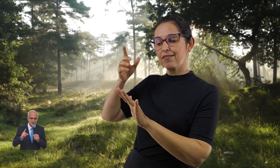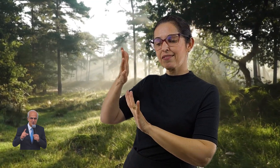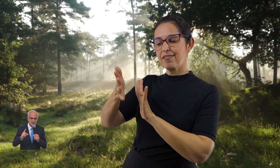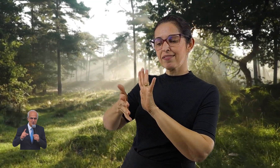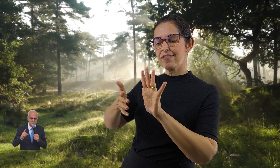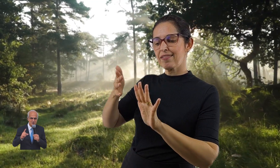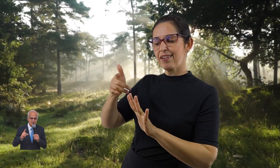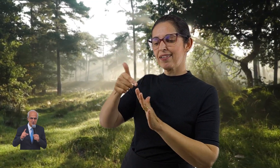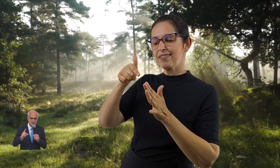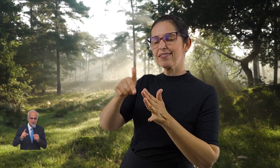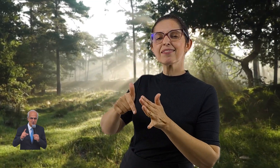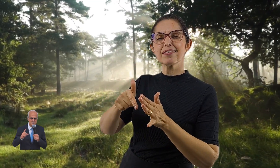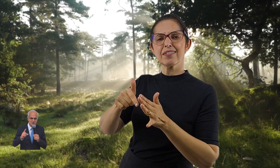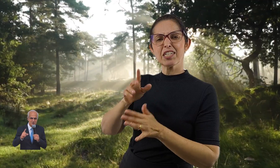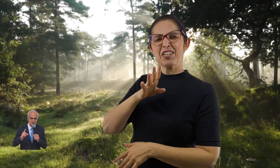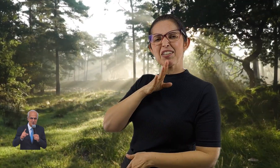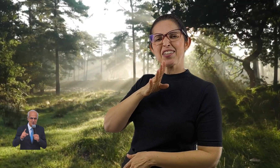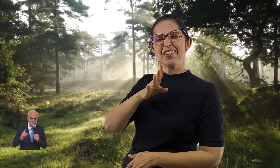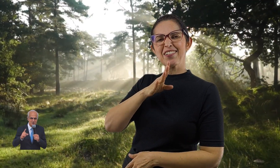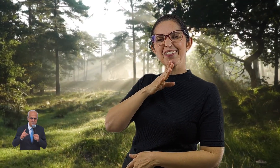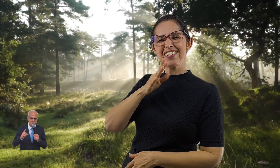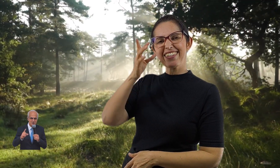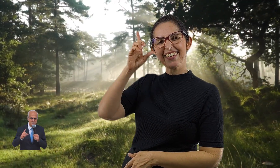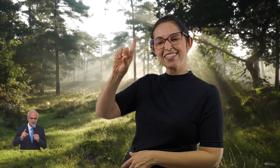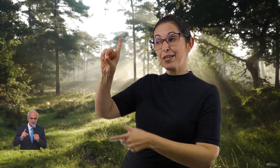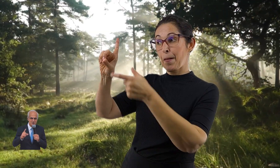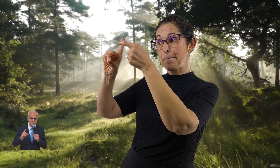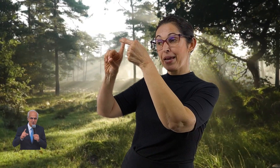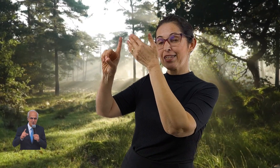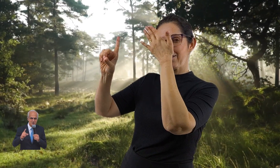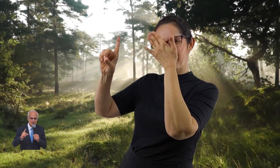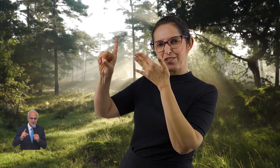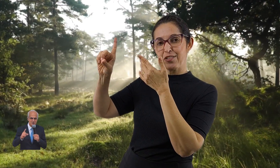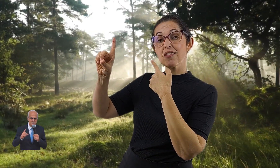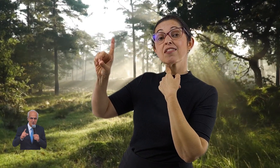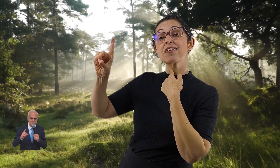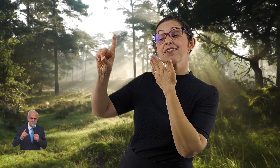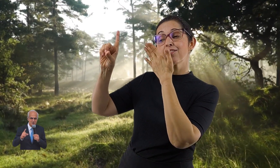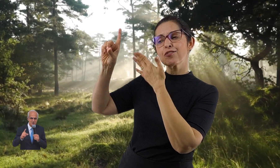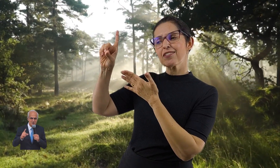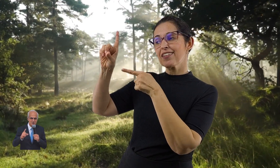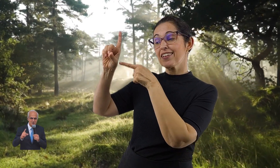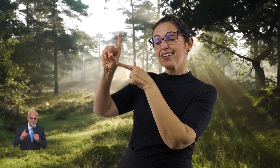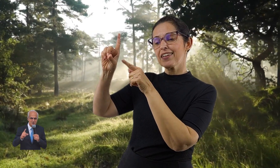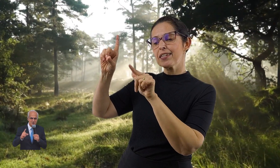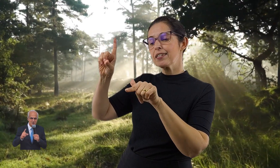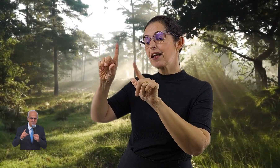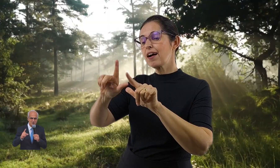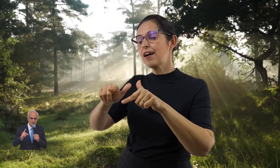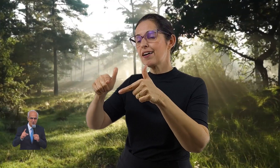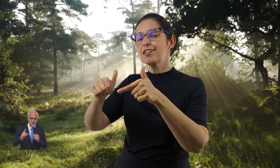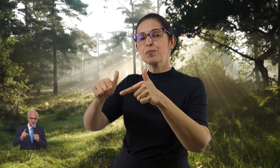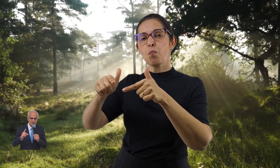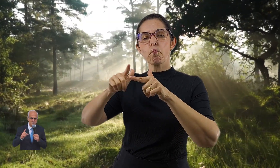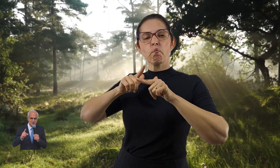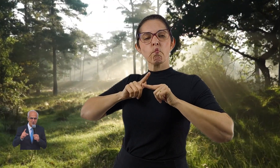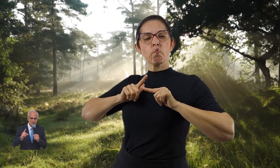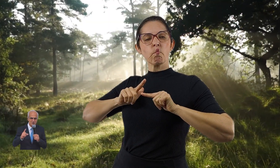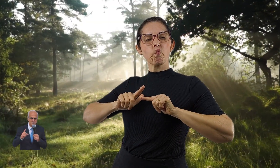de coração, que está conhecendo a mente de Deus, o querer de Deus, de um Deus que está fazendo uma limpeza na mente desse